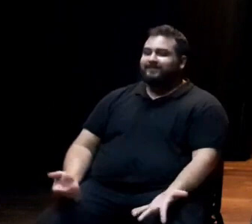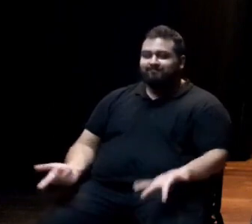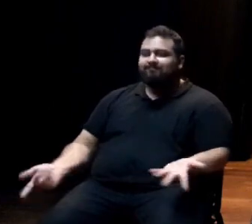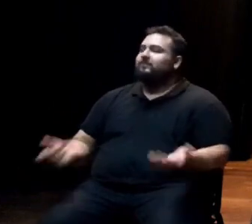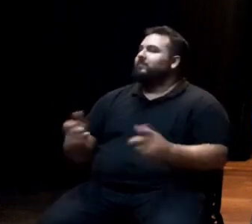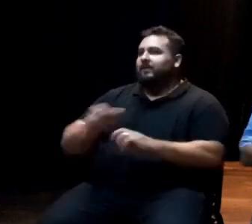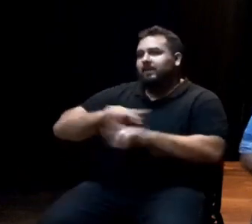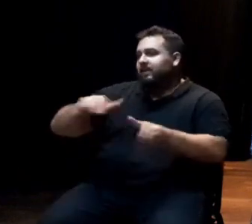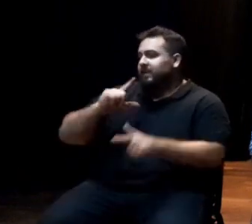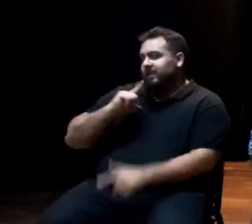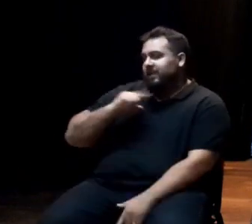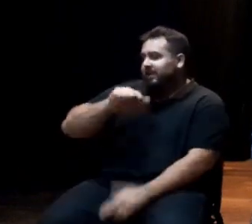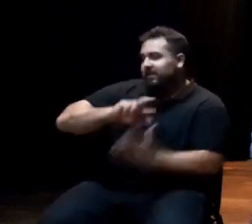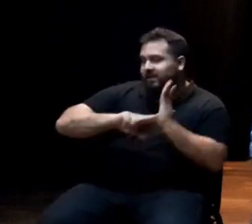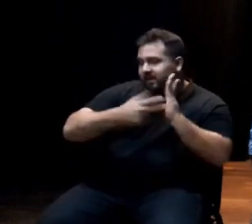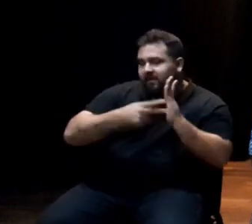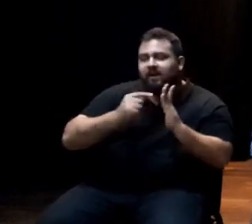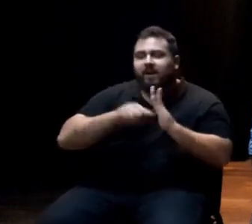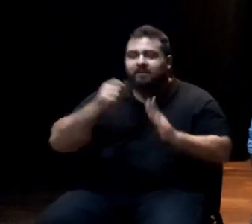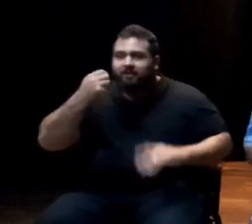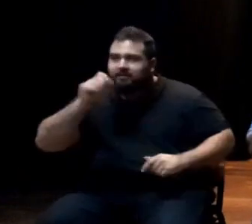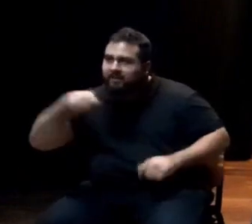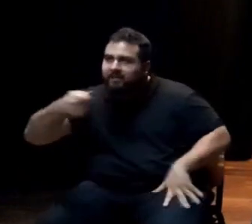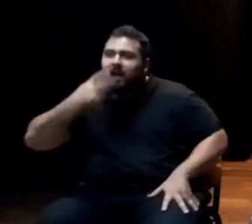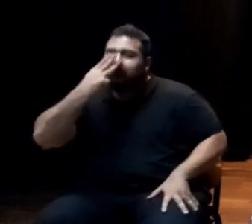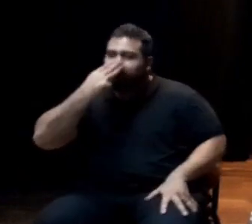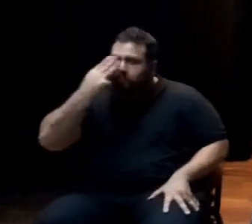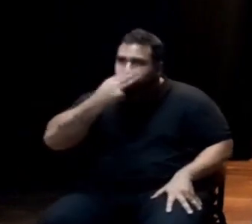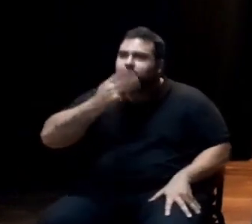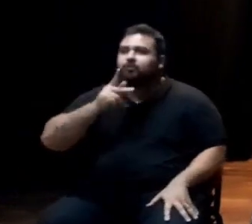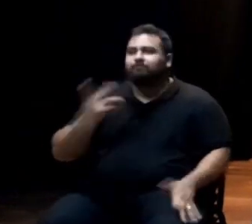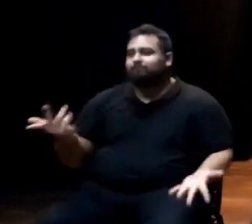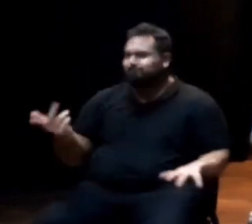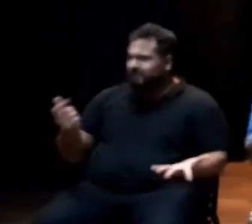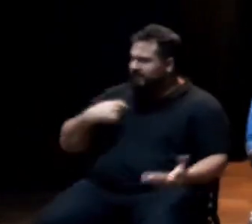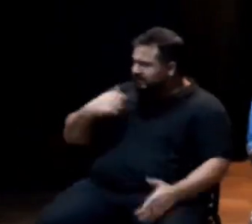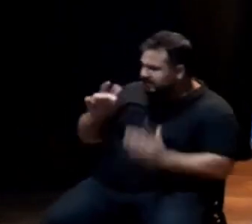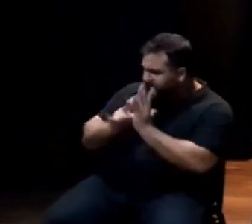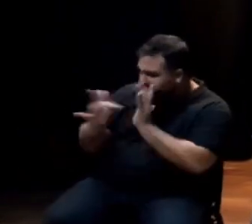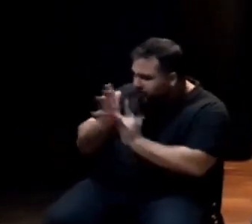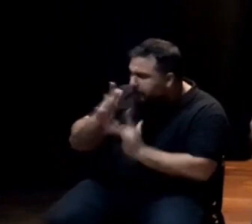Prostituição, puta, prostituta, é isso. Então ela fala, Fica lá e Jesus, puta,